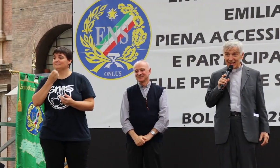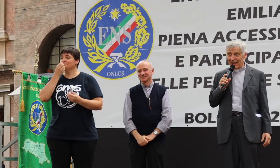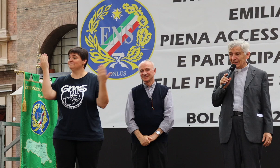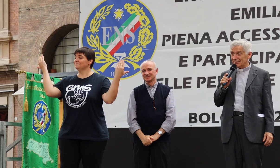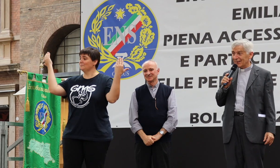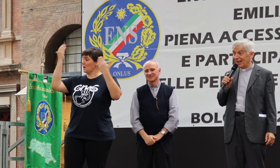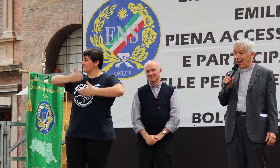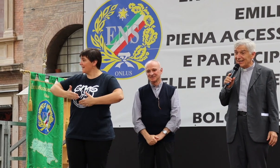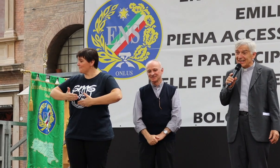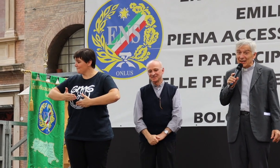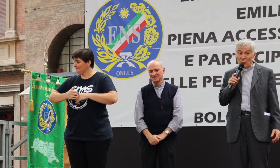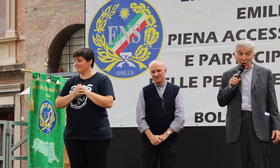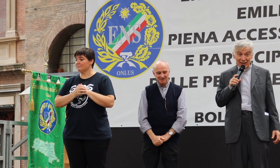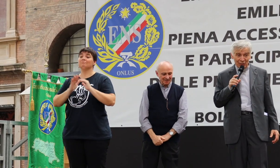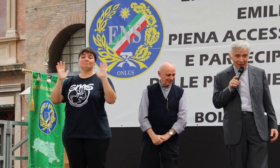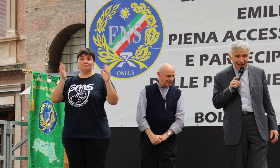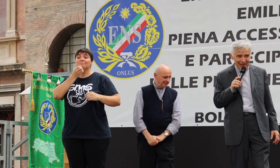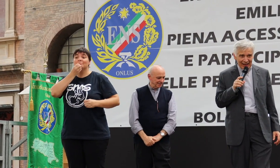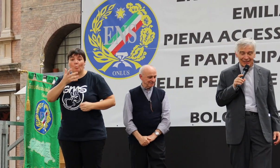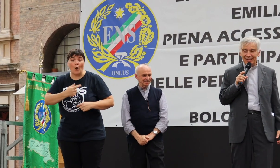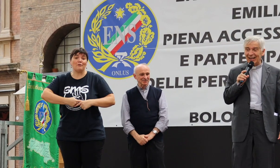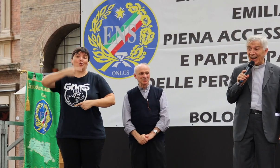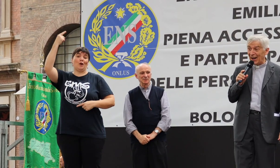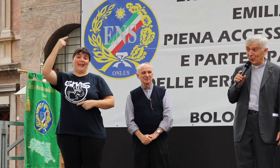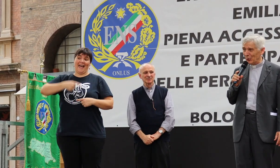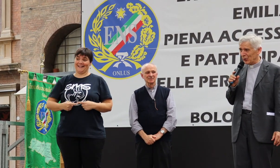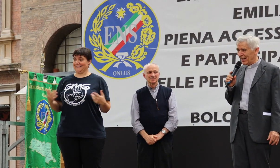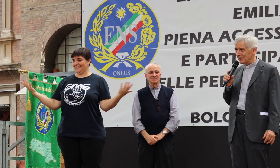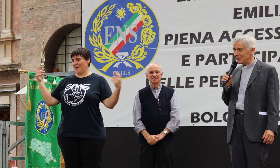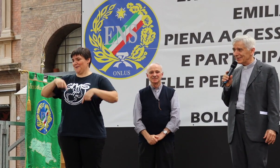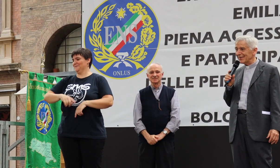Buonasera, anzi buona giornata a Bologna.